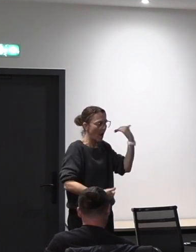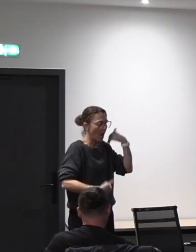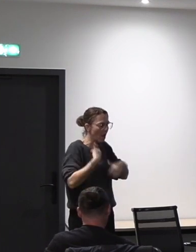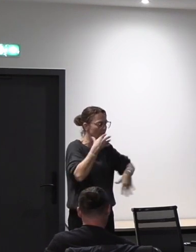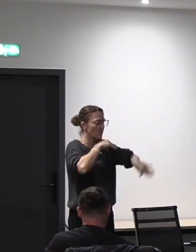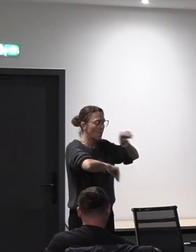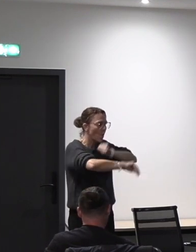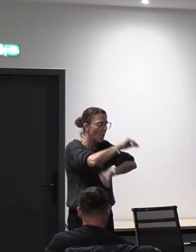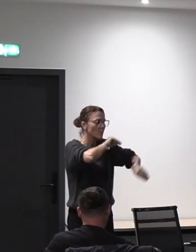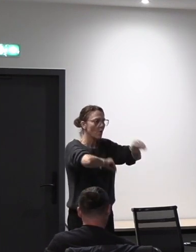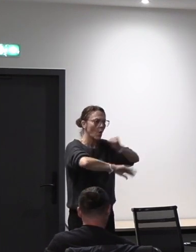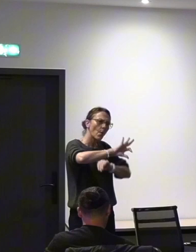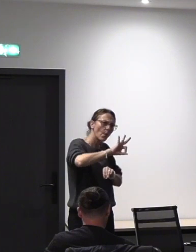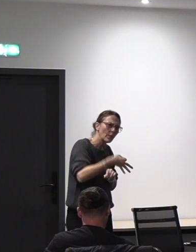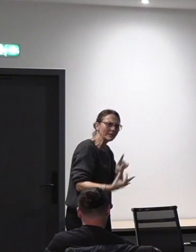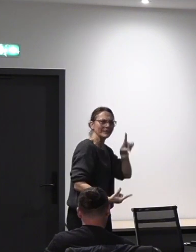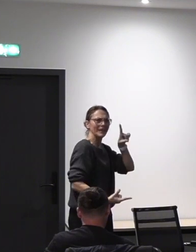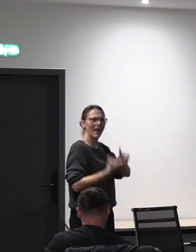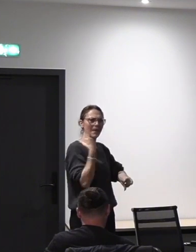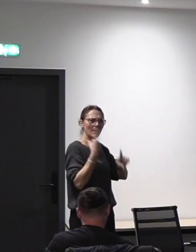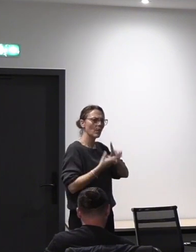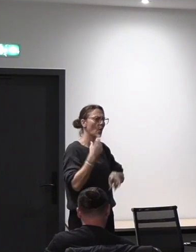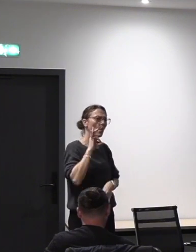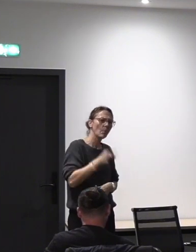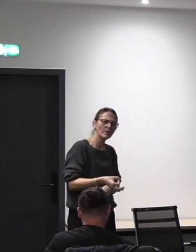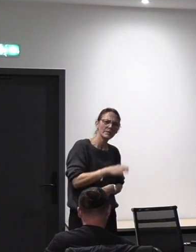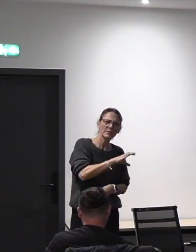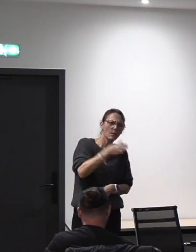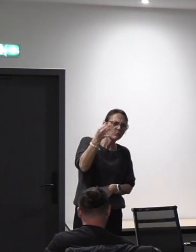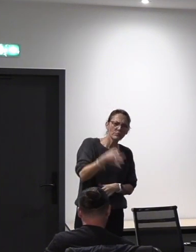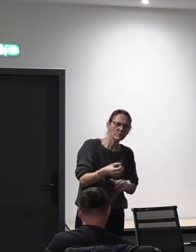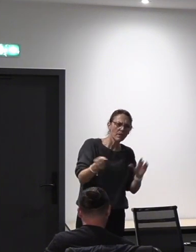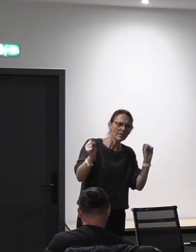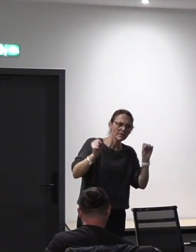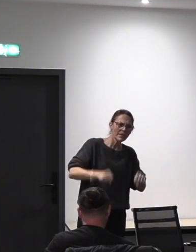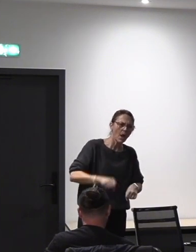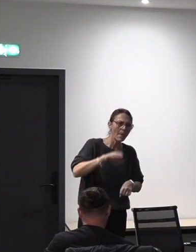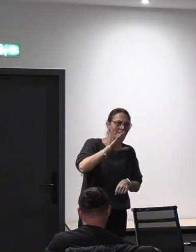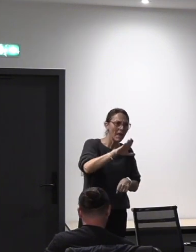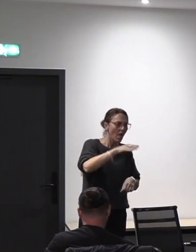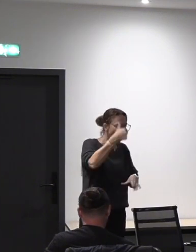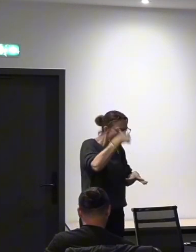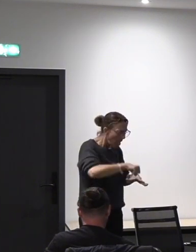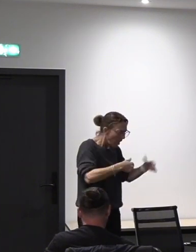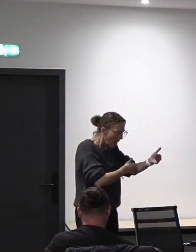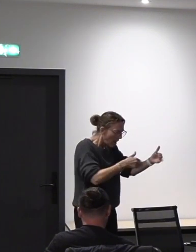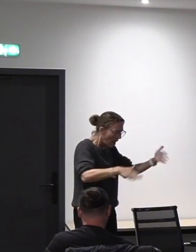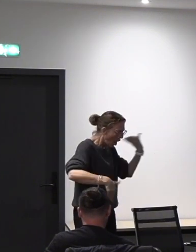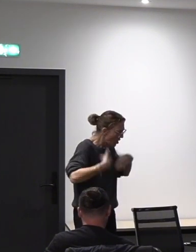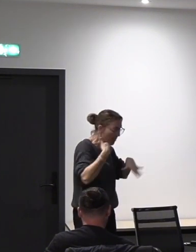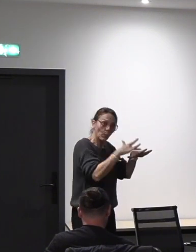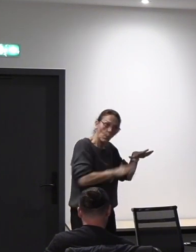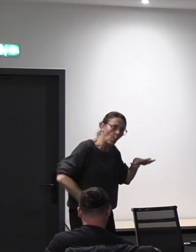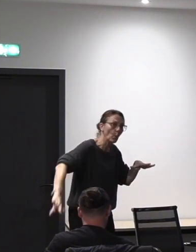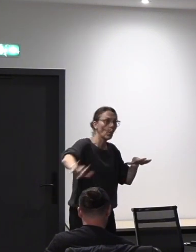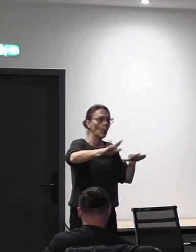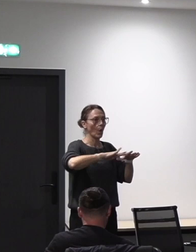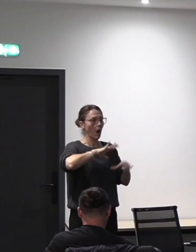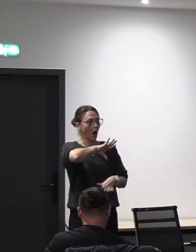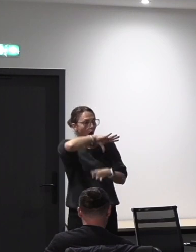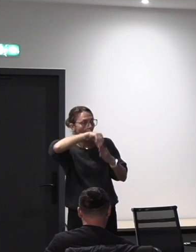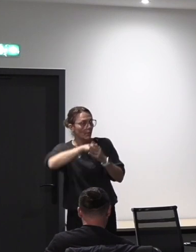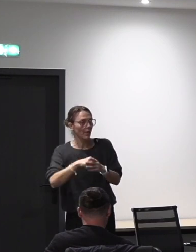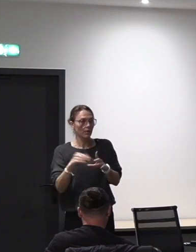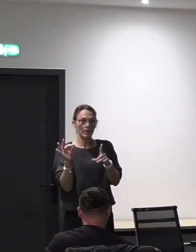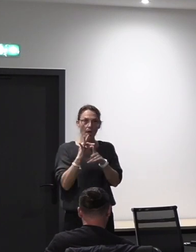c'est fondamental et j'approuve à 200%, mais on peut le généraliser à tout le monde. Il faudrait que les diabétiques fassent